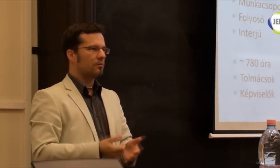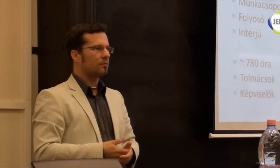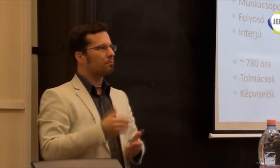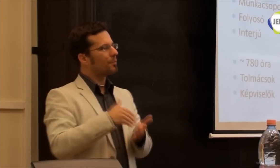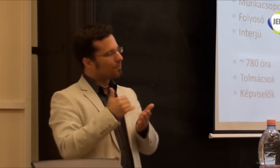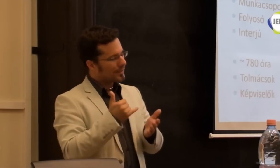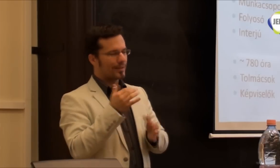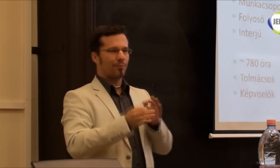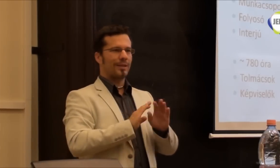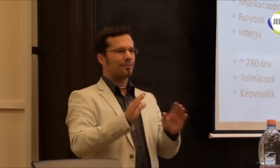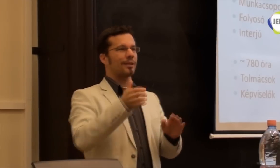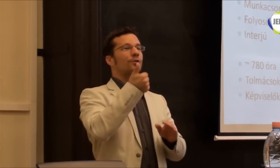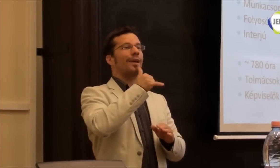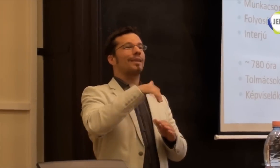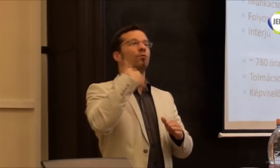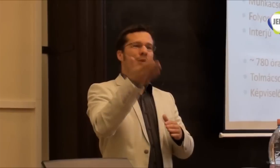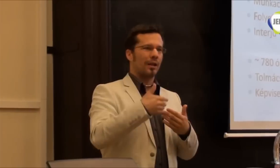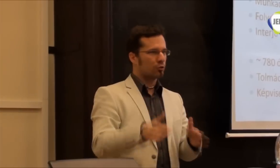az csak a kommunikációt segíti.